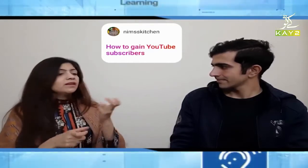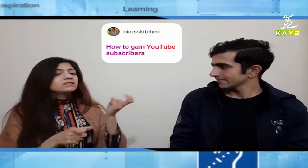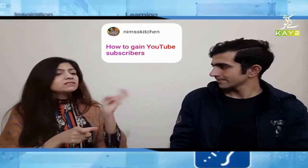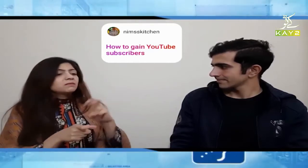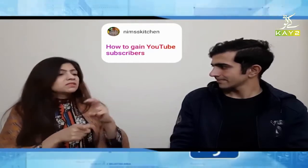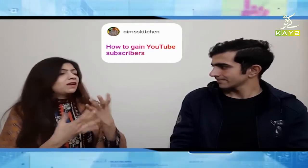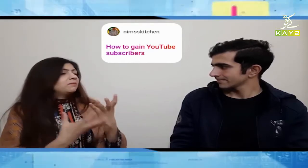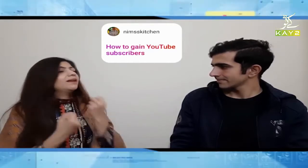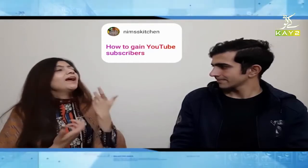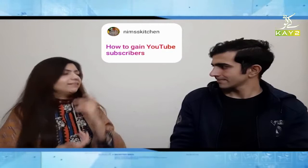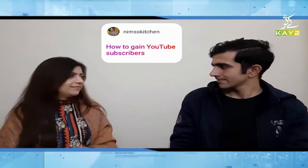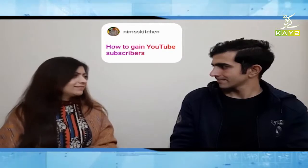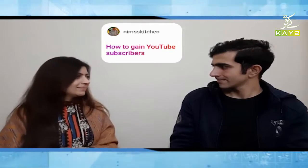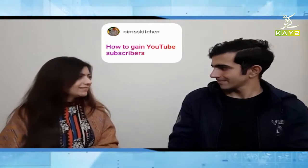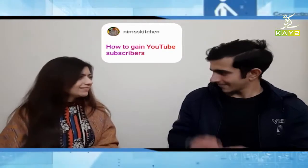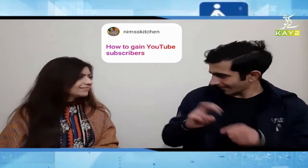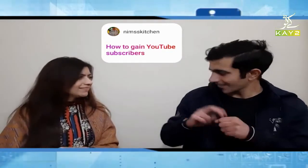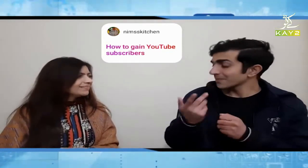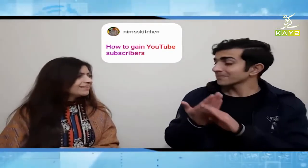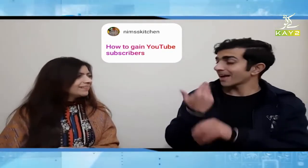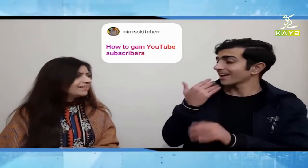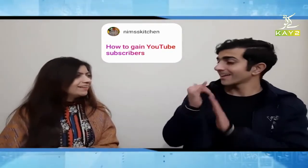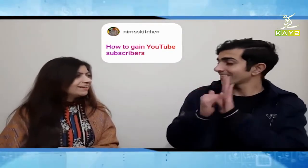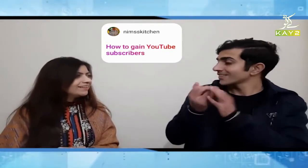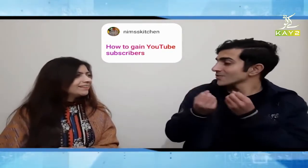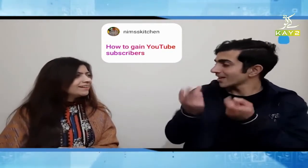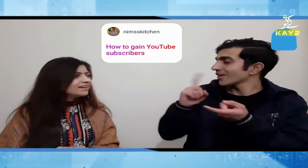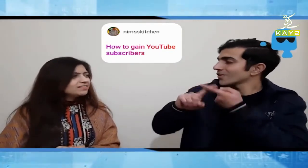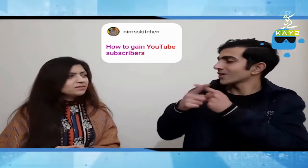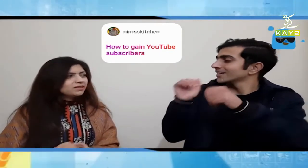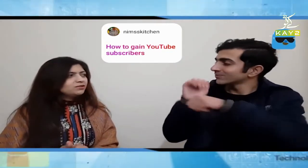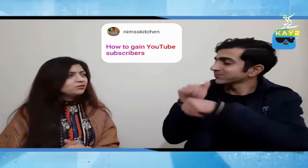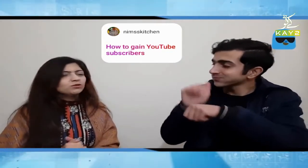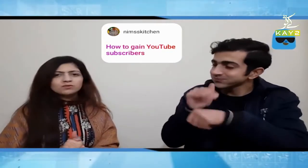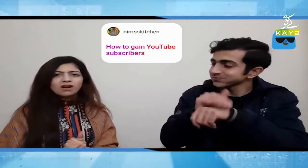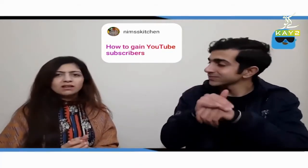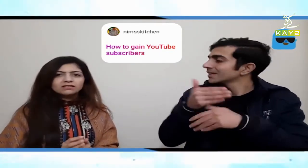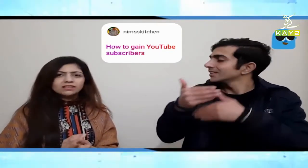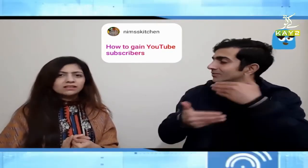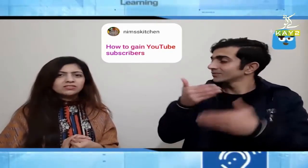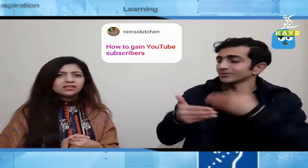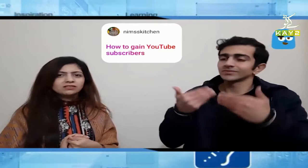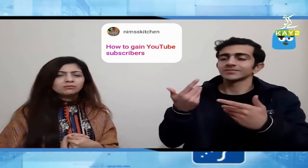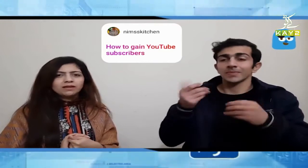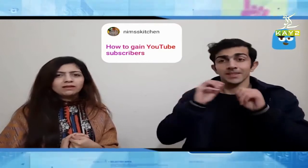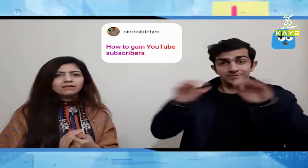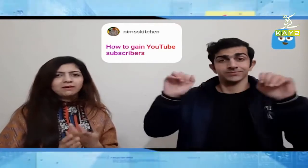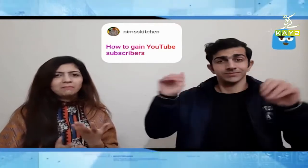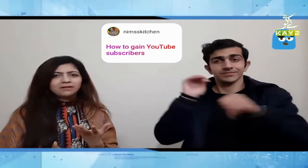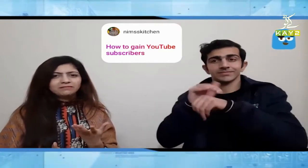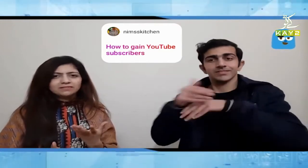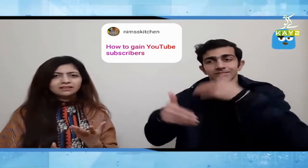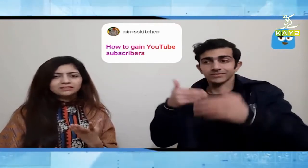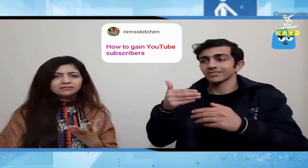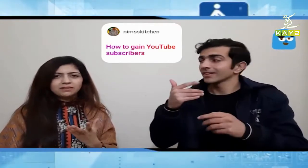यूट्यूब में सब्सक्राइबर ऐड कर सकते हैं। हाँ, जब मैंने YouTube स्टार्ट किया था चैनल तो मैं